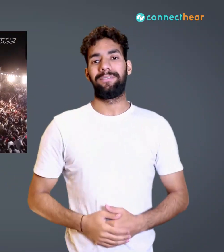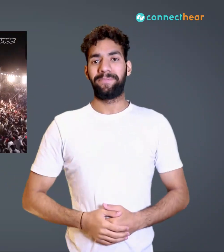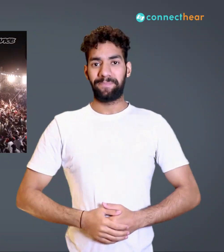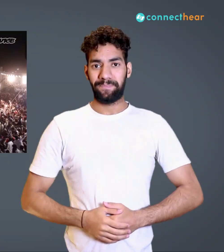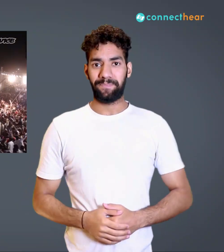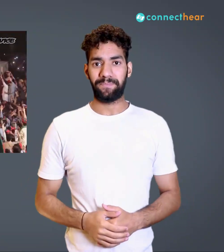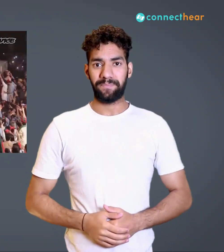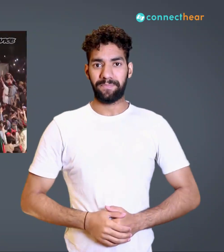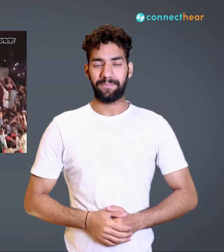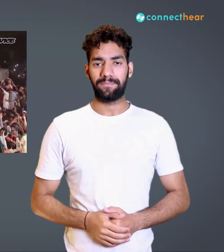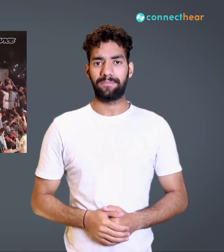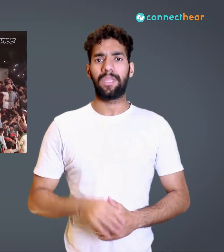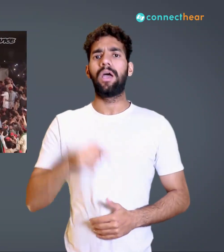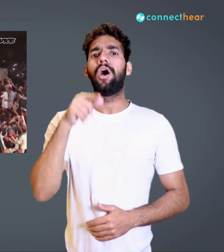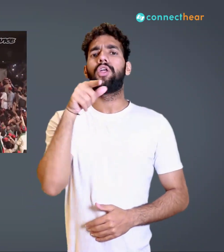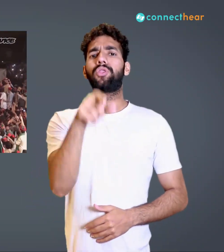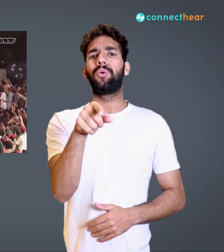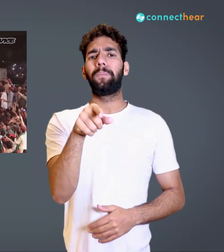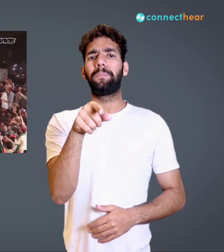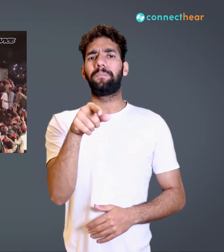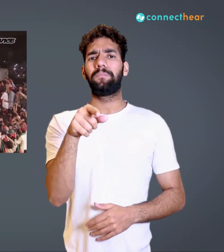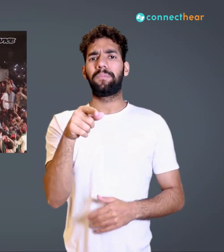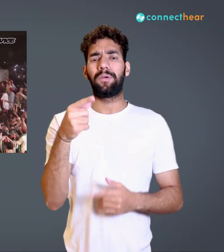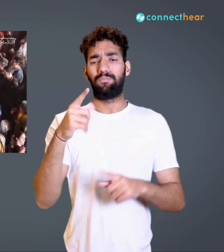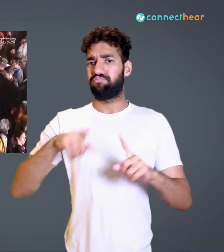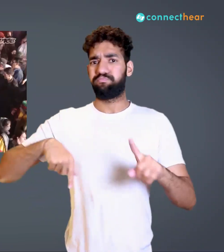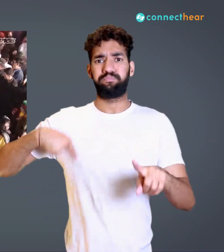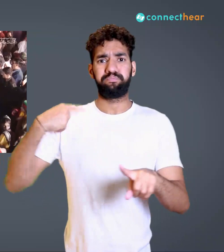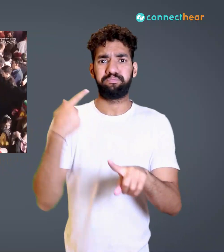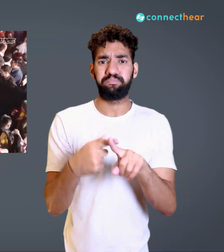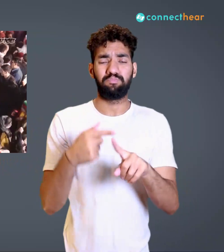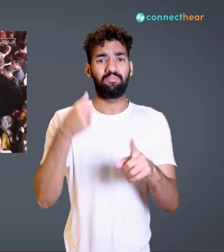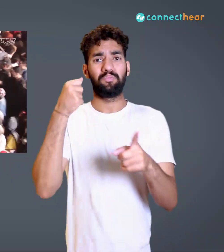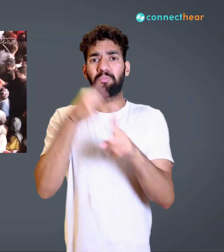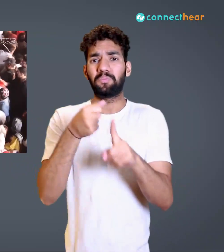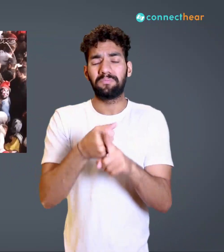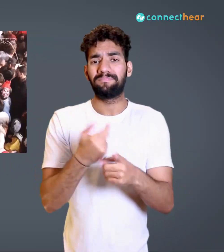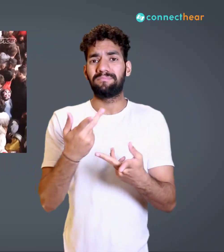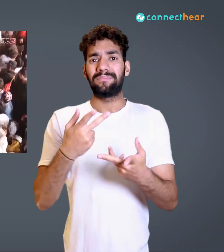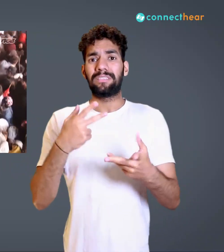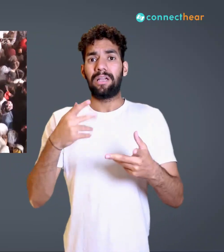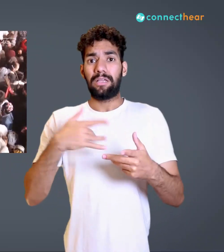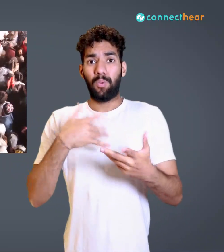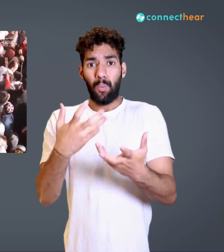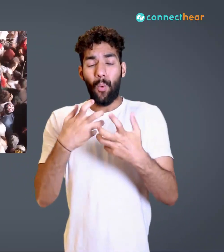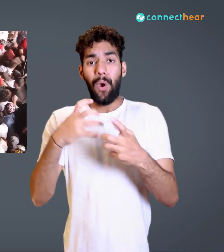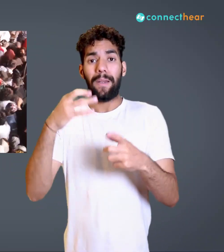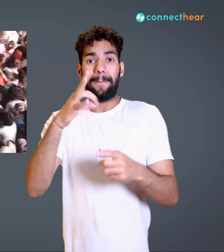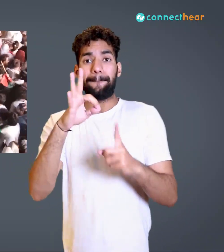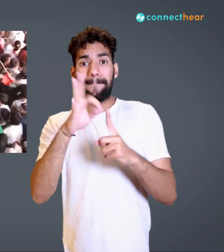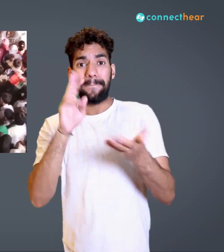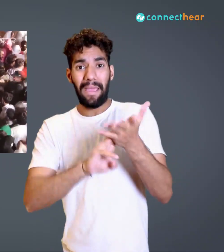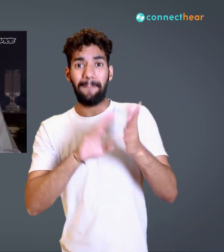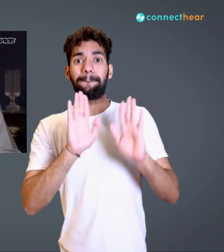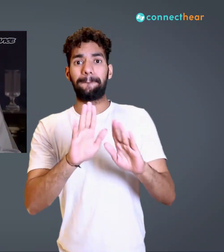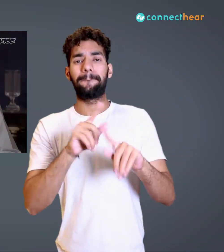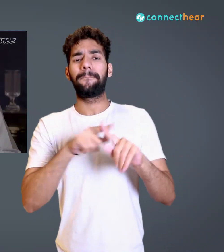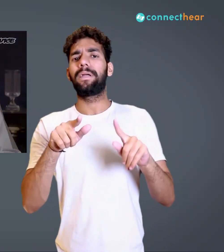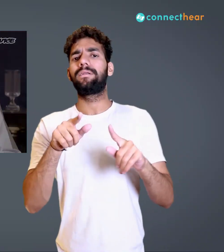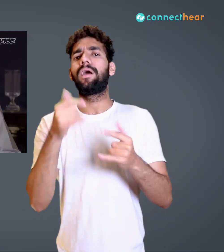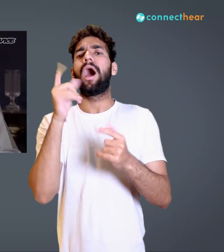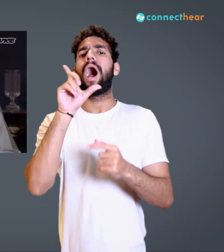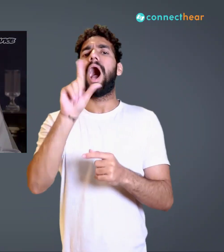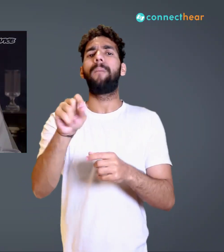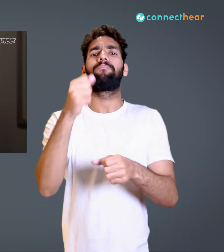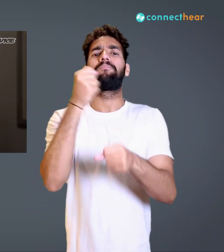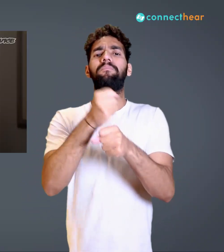इलेक्शन करवाएंगे. You've been very critical of the current government for suppressing free speech, for politically persecuting you, as you say. Under your